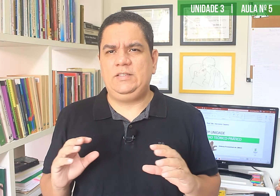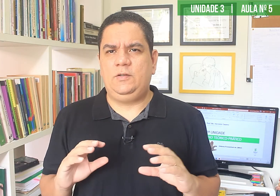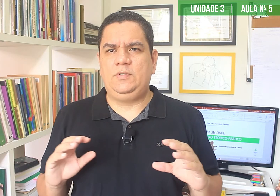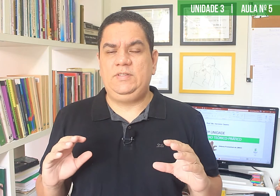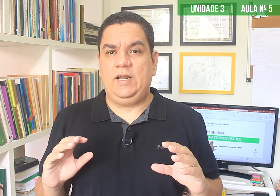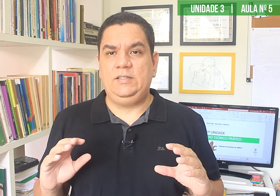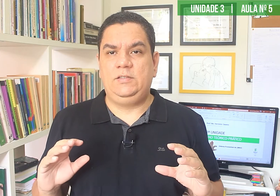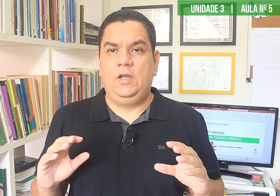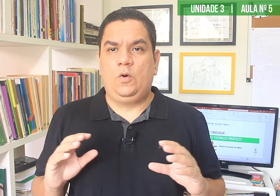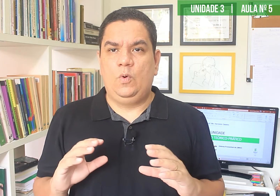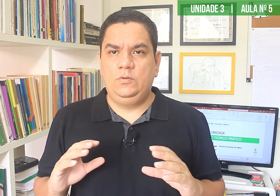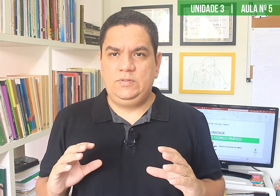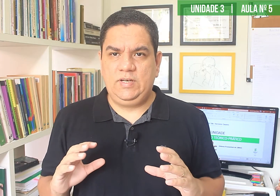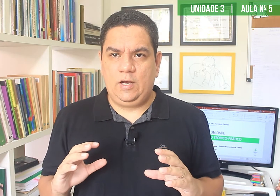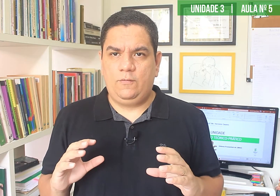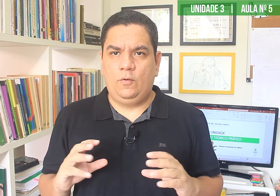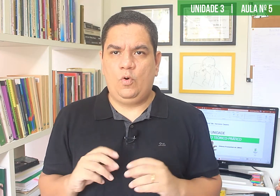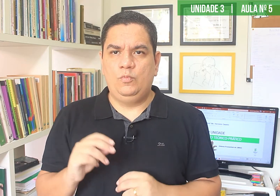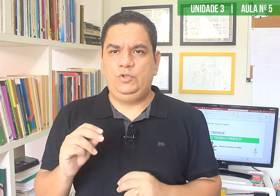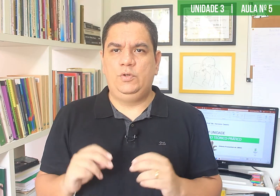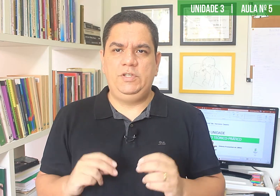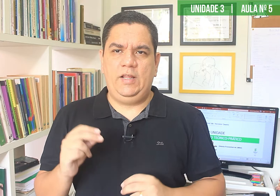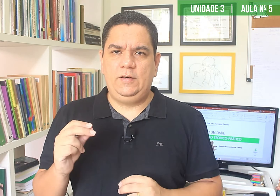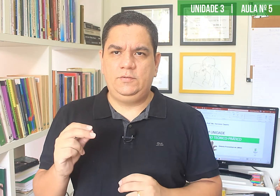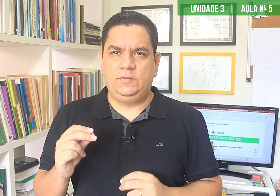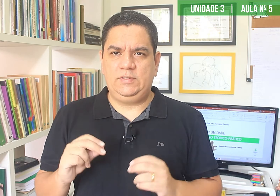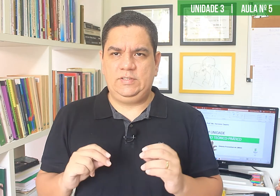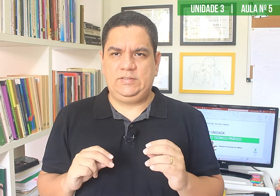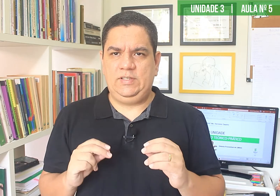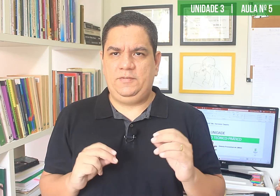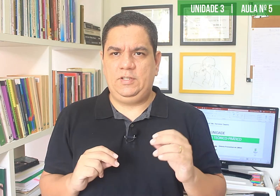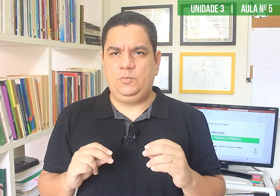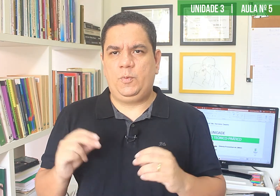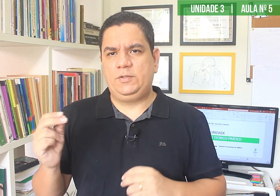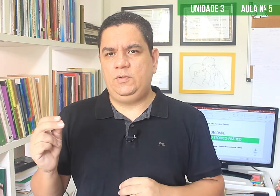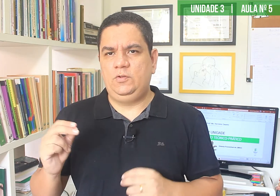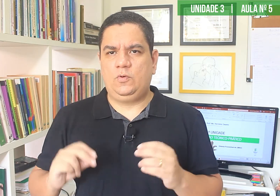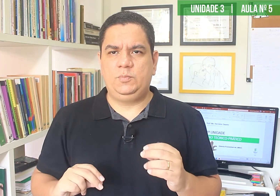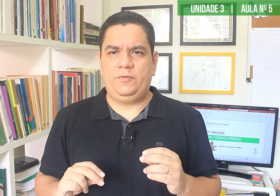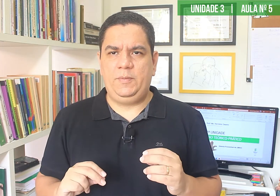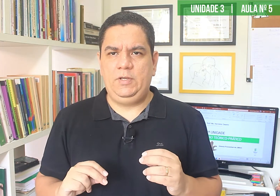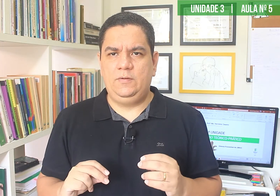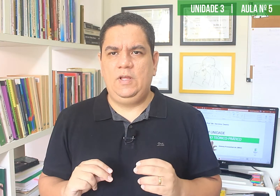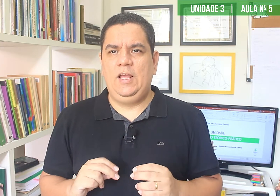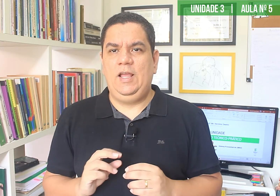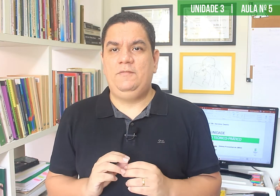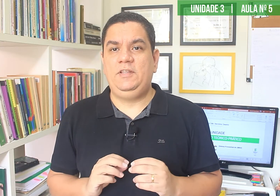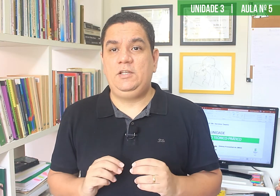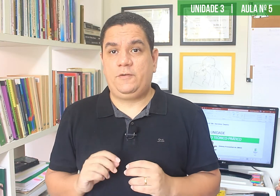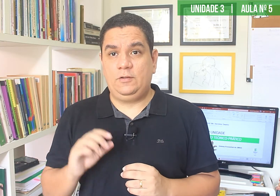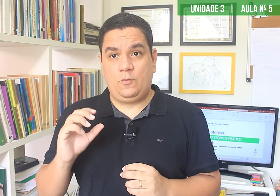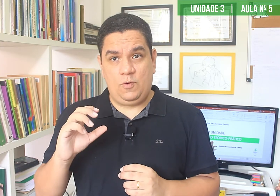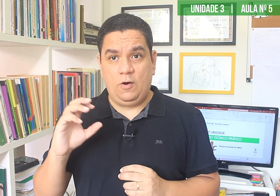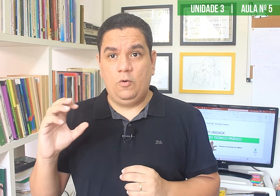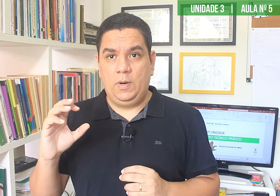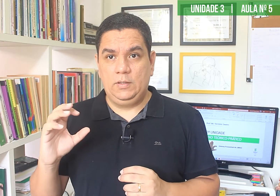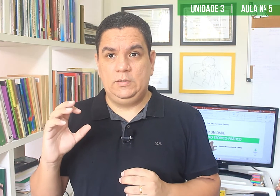língua de sinais, quando o sinal for comum de 2 gêneros, ou seja, servir tanto para o masculino quanto para o feminino, ele vem identificado com arroba,